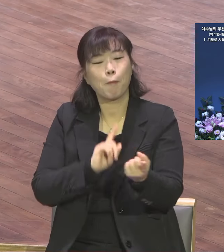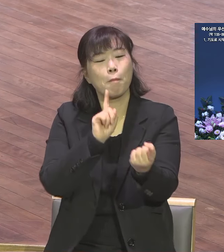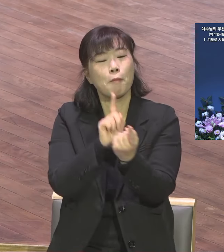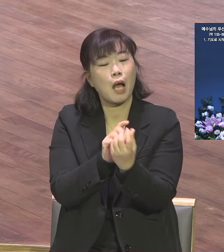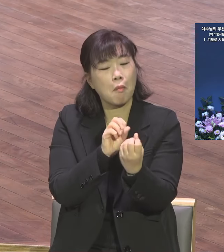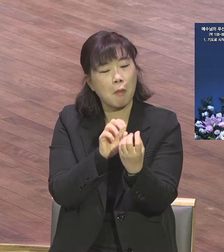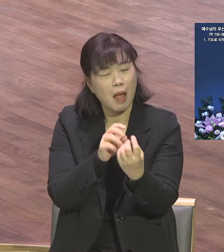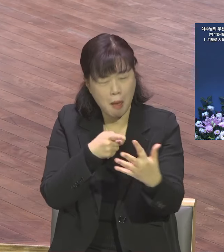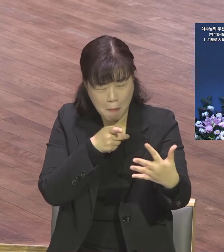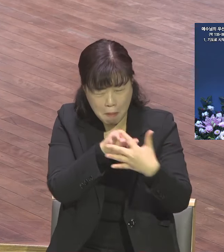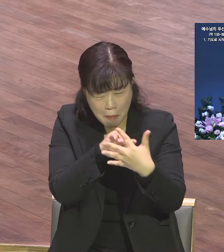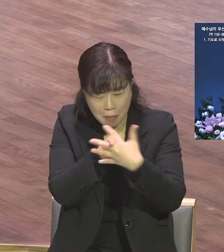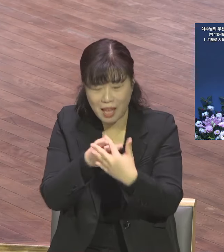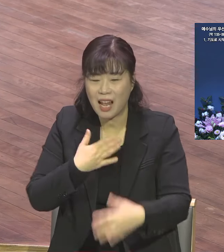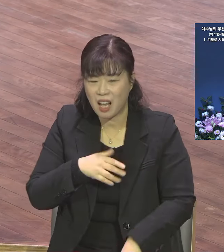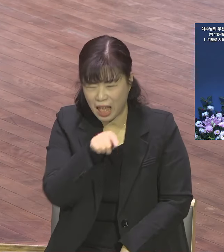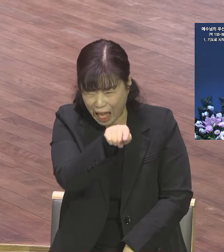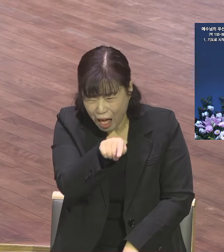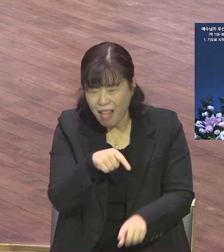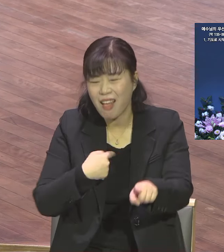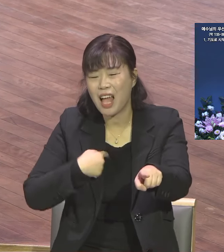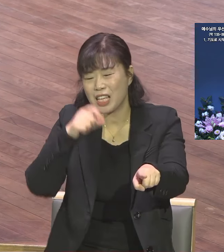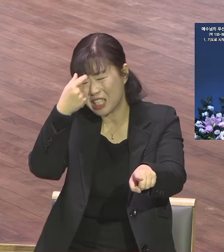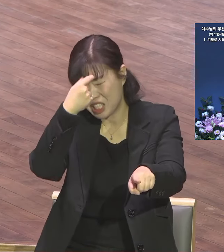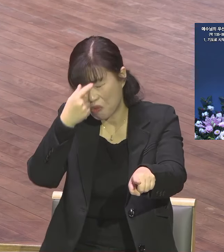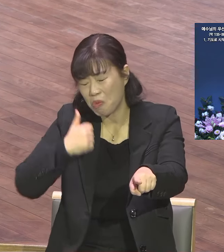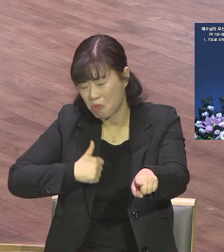기도를 전혀 안 하구나.